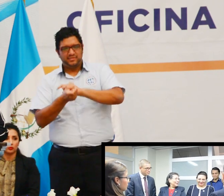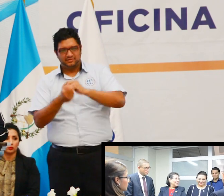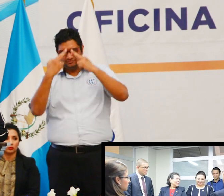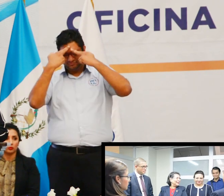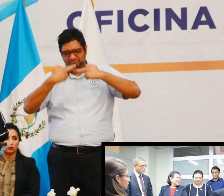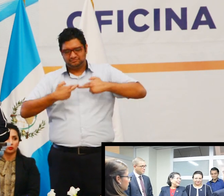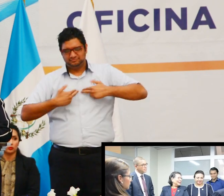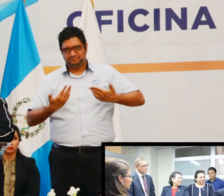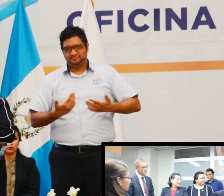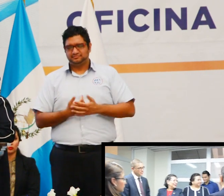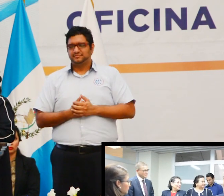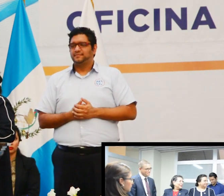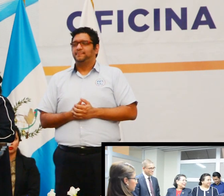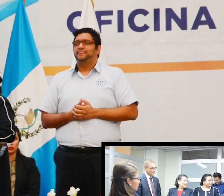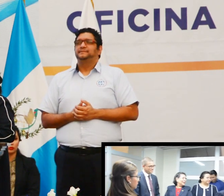término personas.